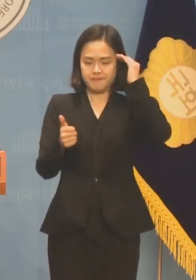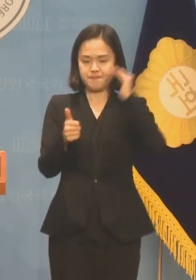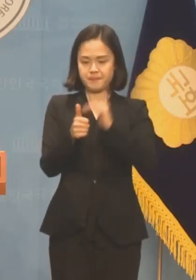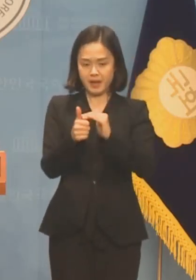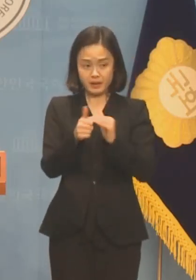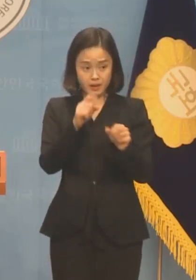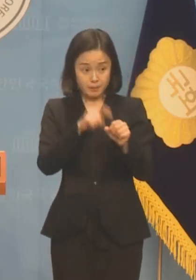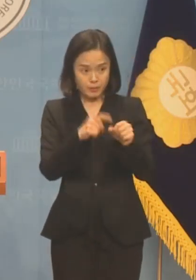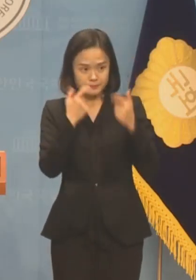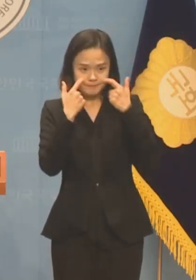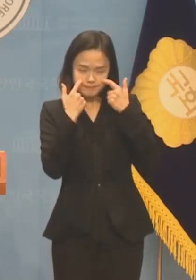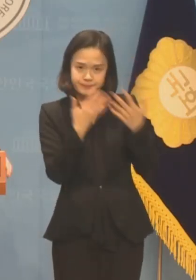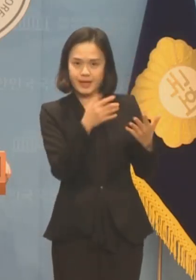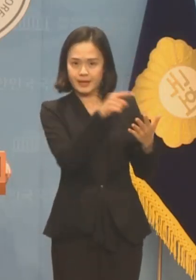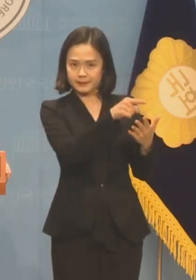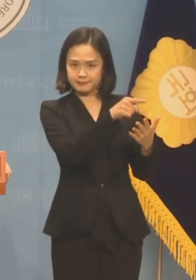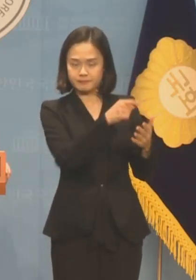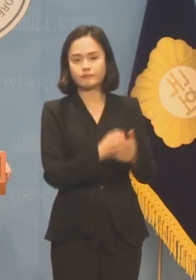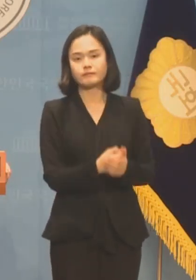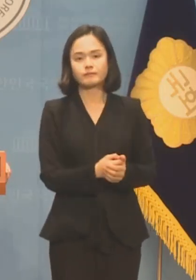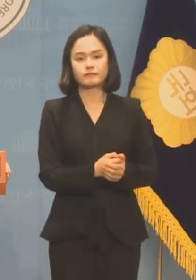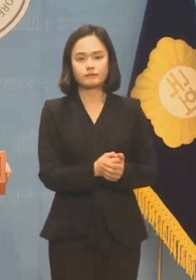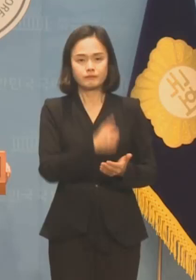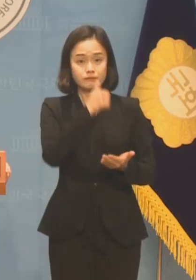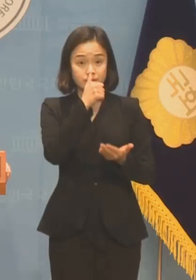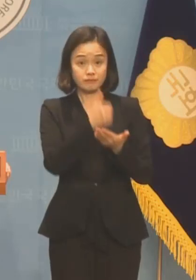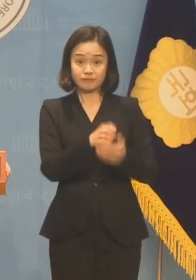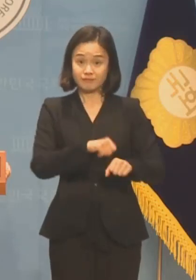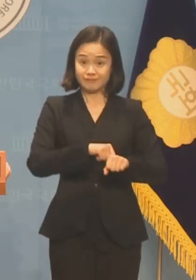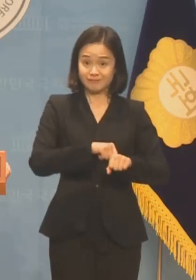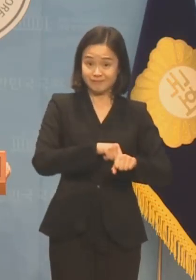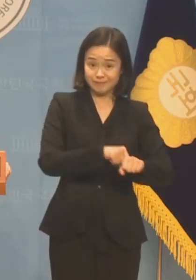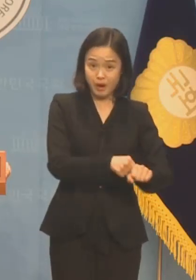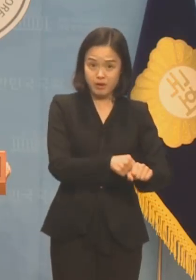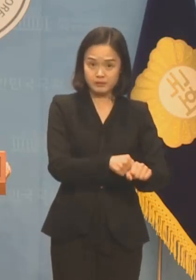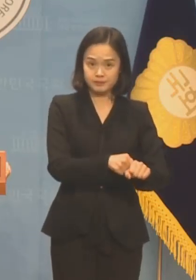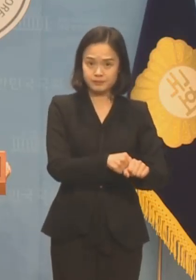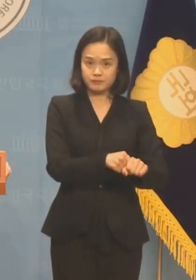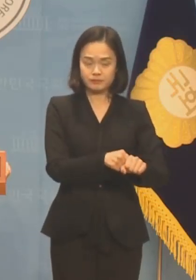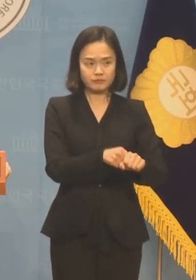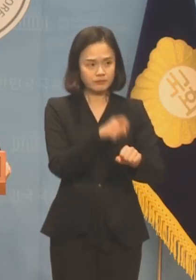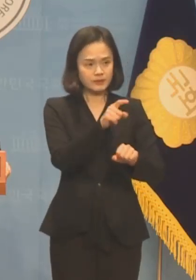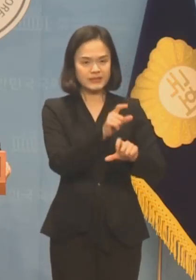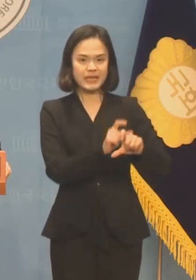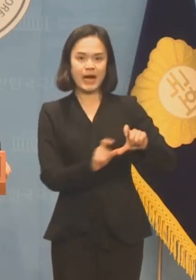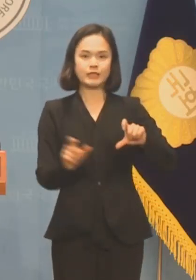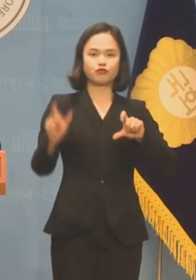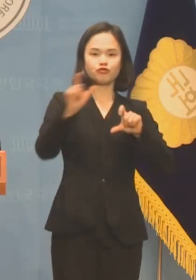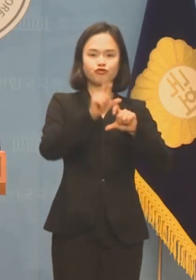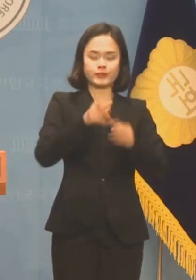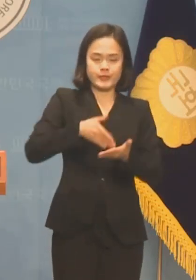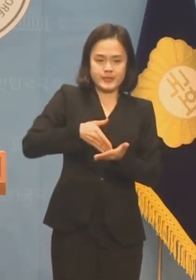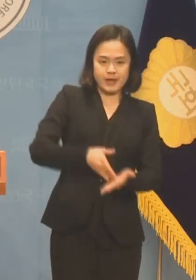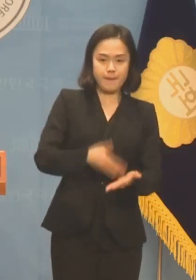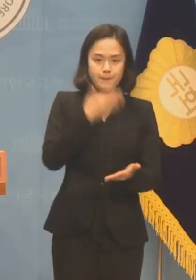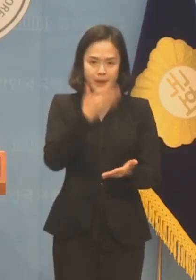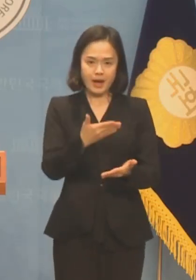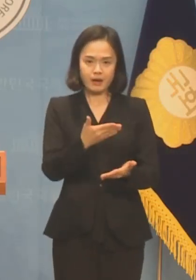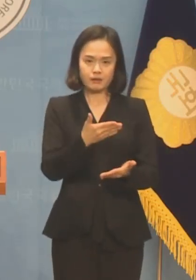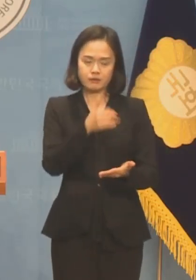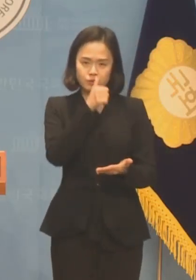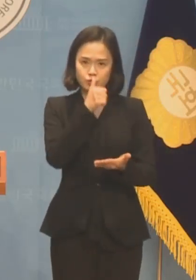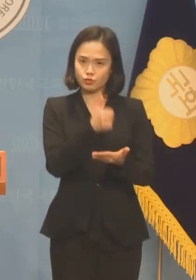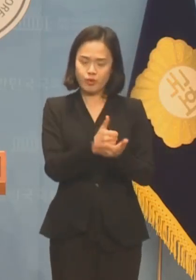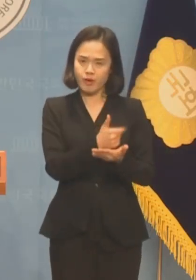인정되기 때문에 그 형량이 2분의 1까지 가중되는 매우 중대한 범죄임을 분명히